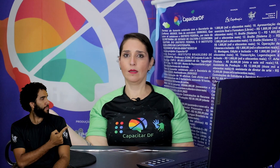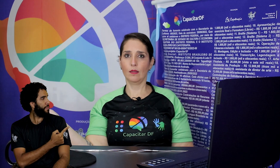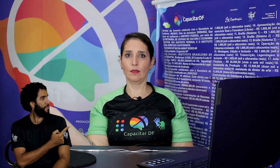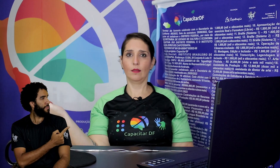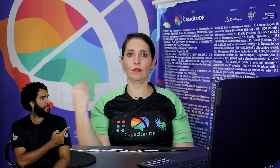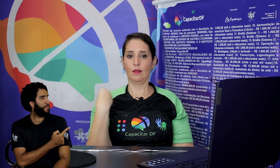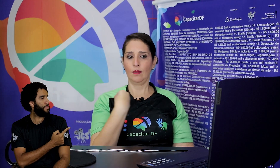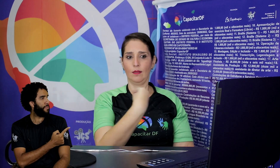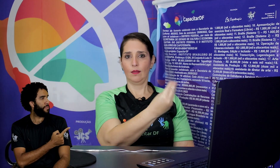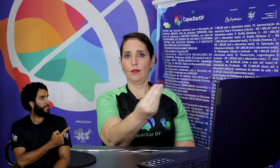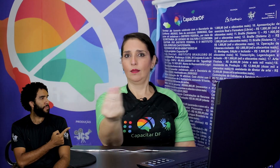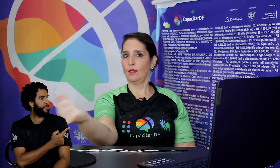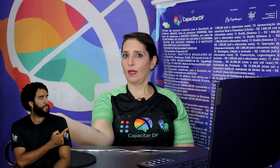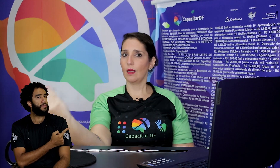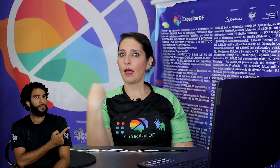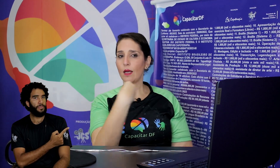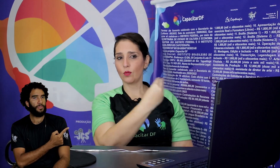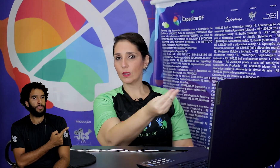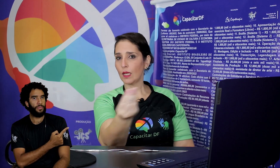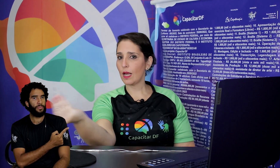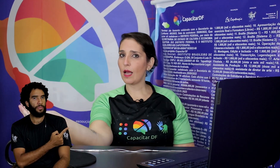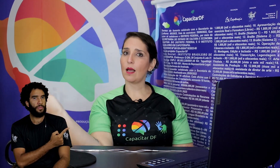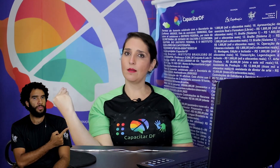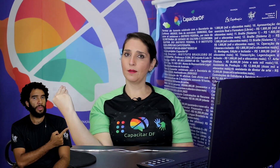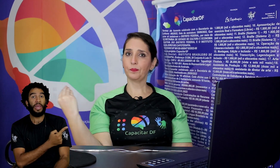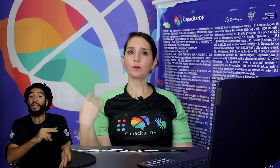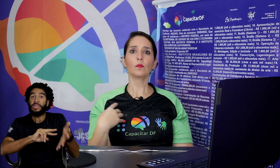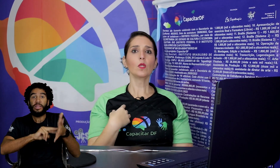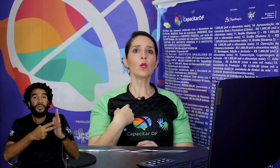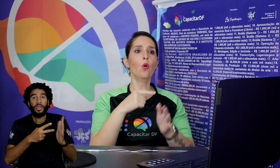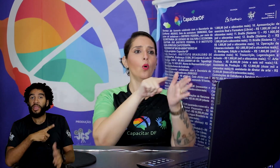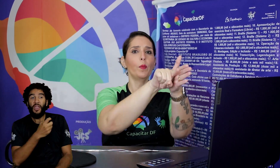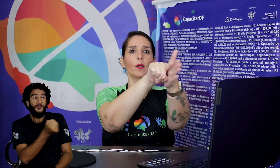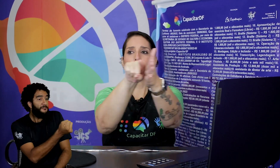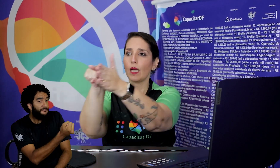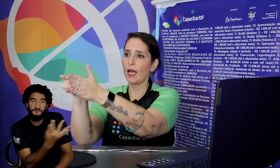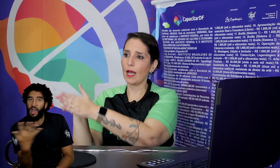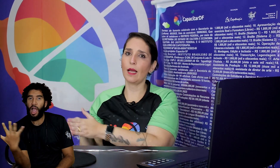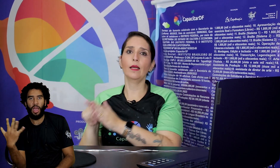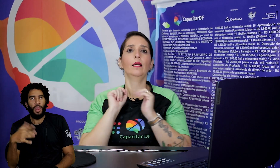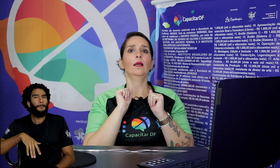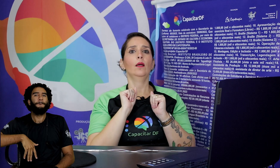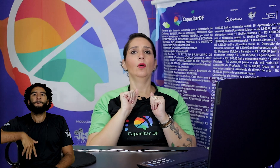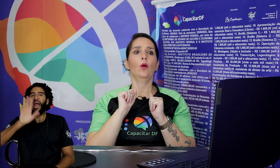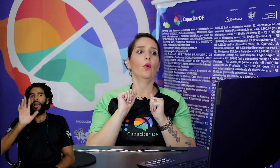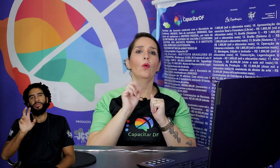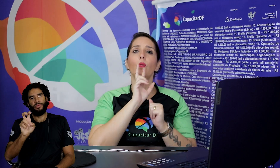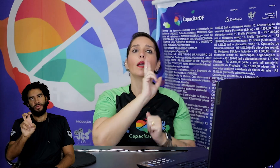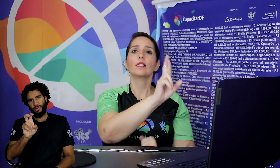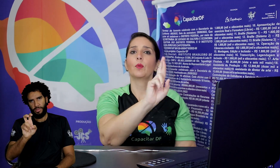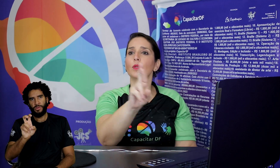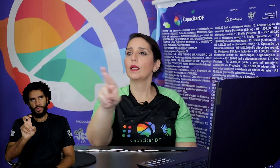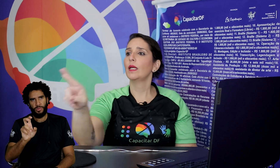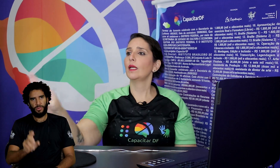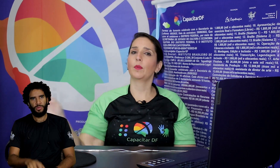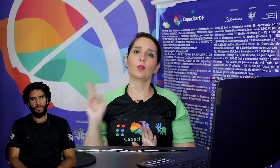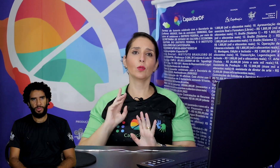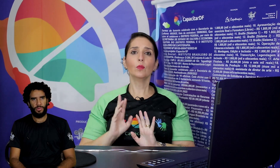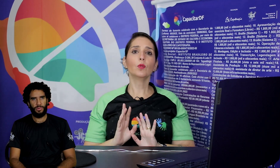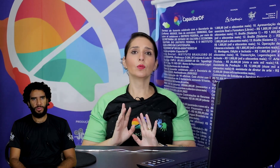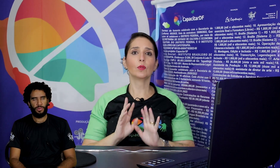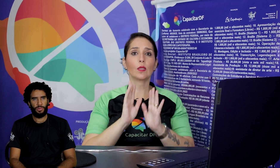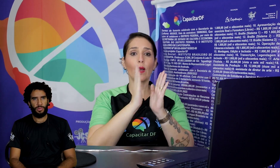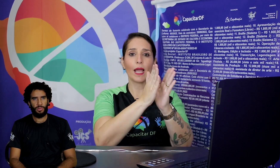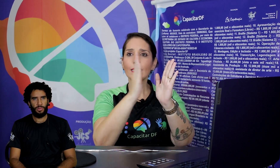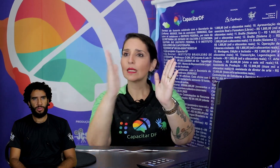Entregar, né? Dar ou entregar. Ou perguntar, ou responder para